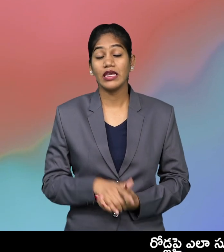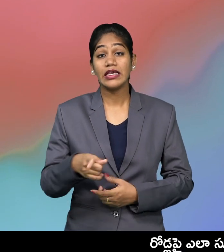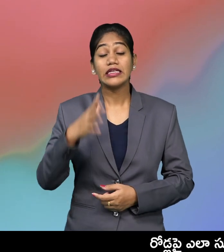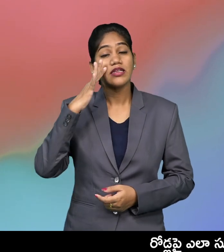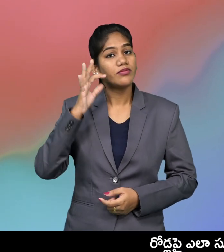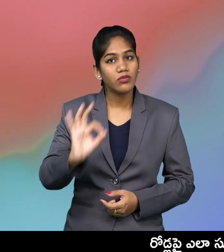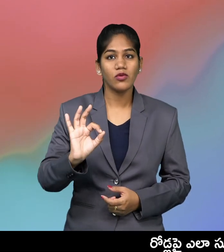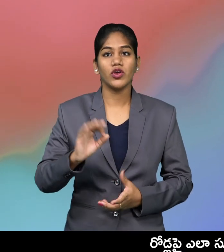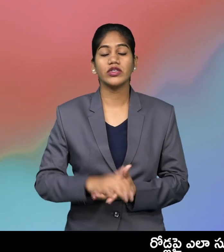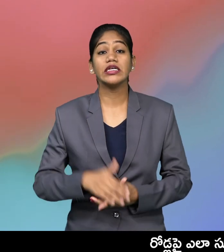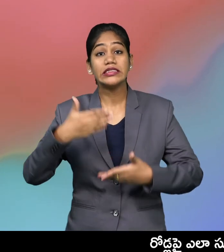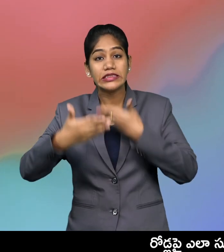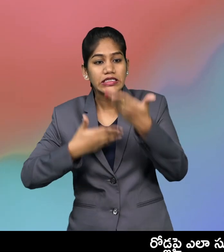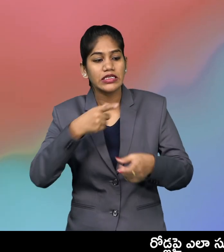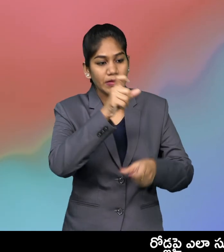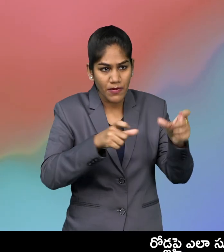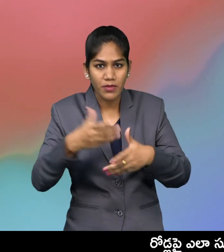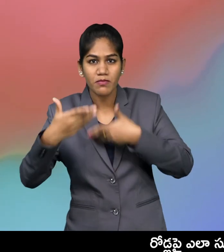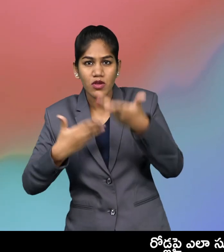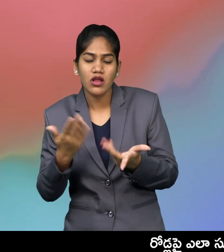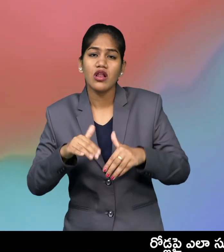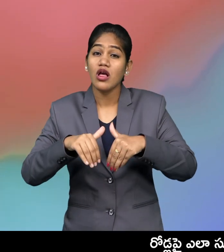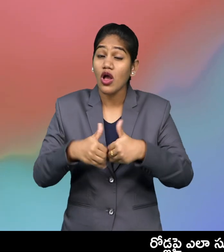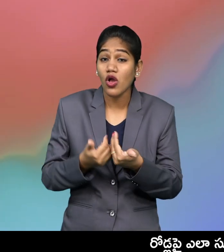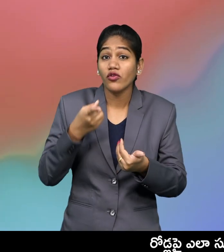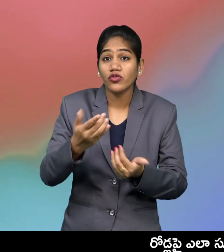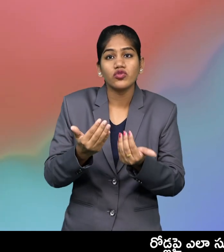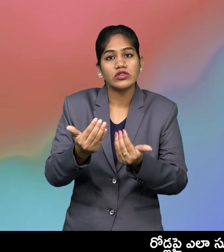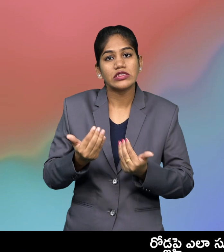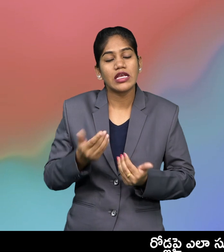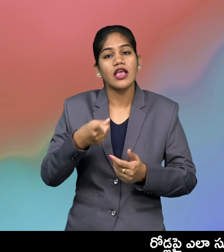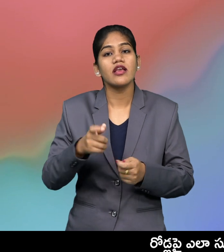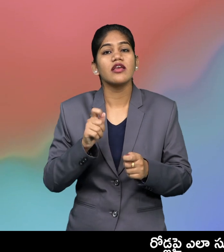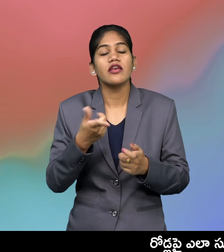రోడ్లపై ఎలా సురక్షితంగా ఉండాలో ప్రజలకు నేర్పడం ముఖ్యం.